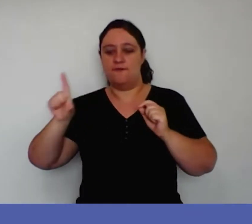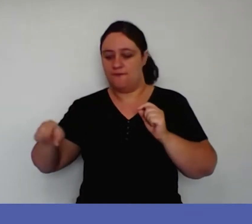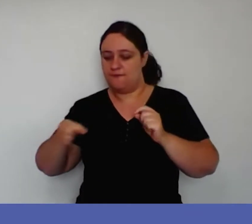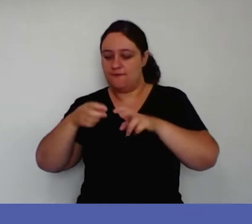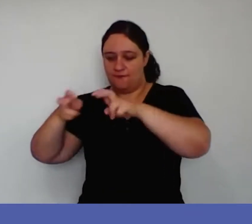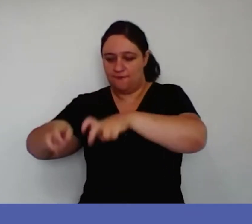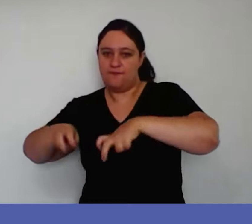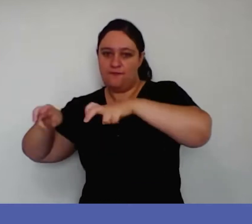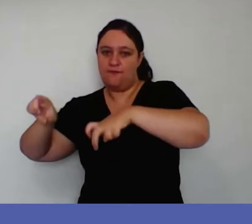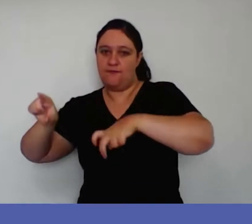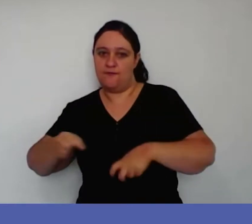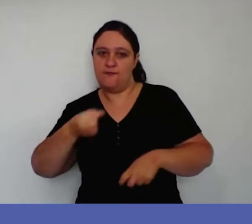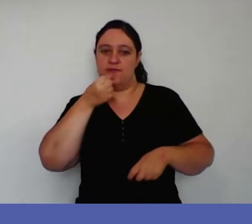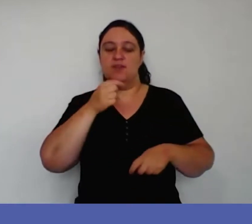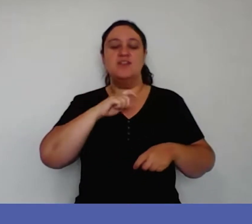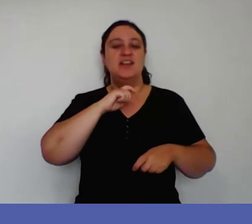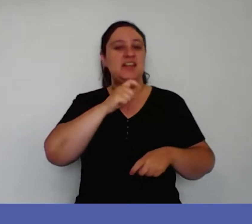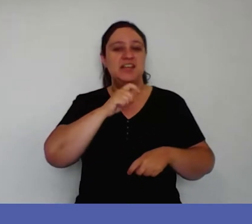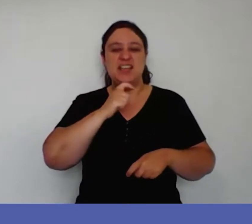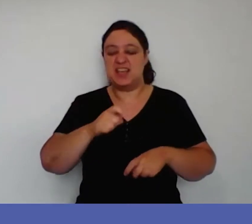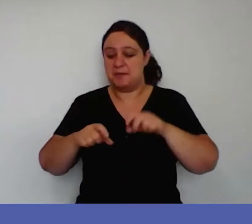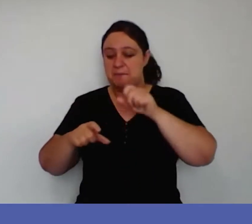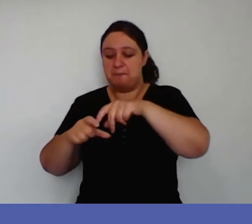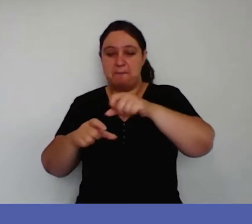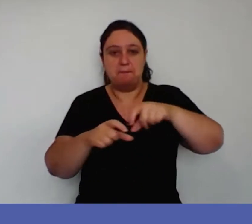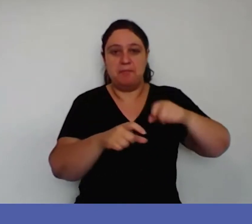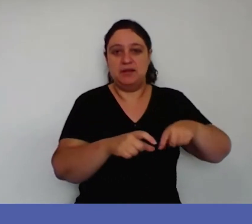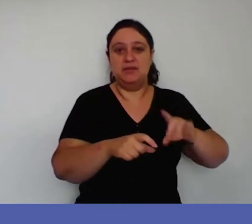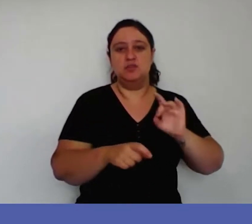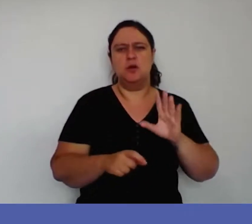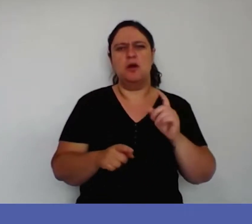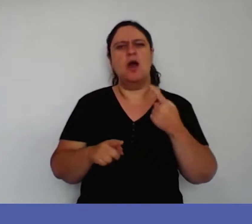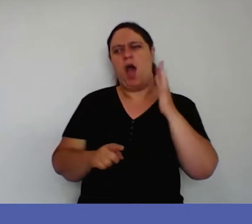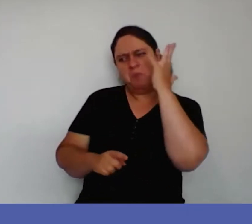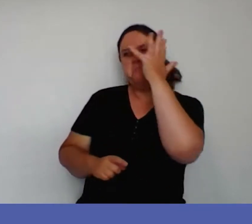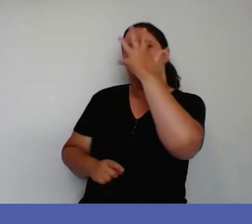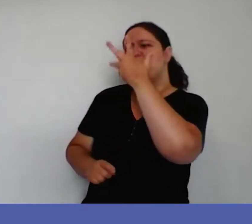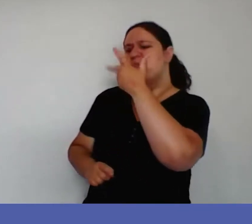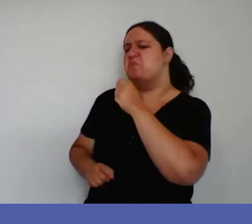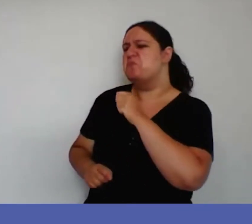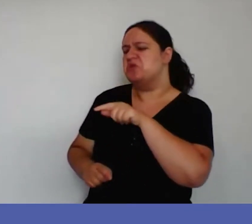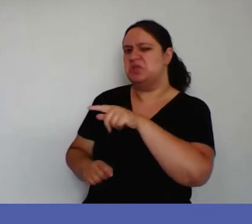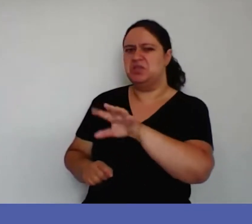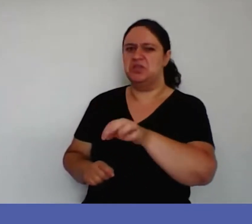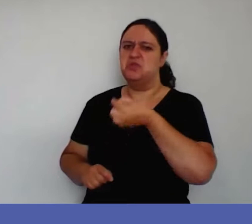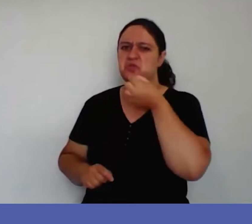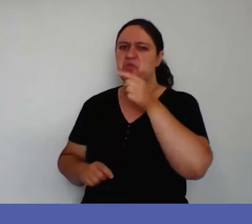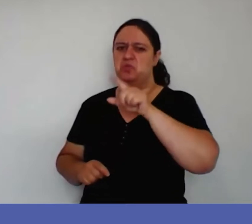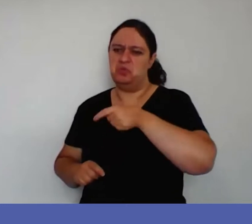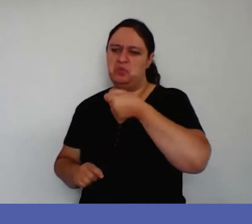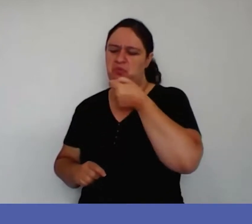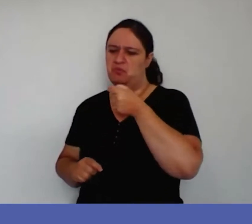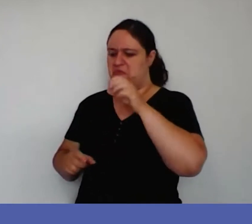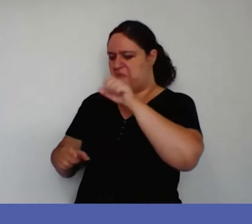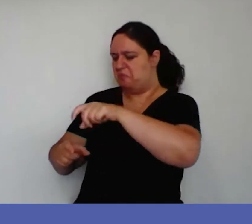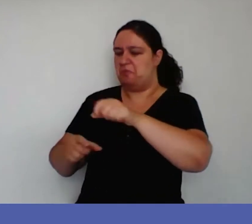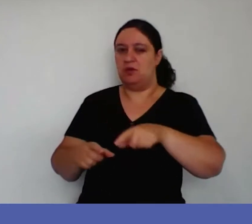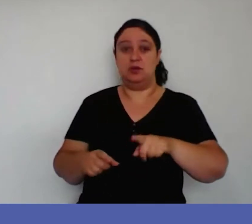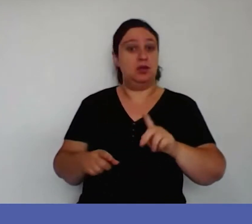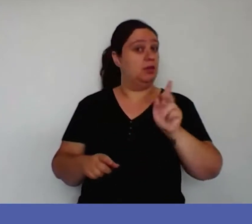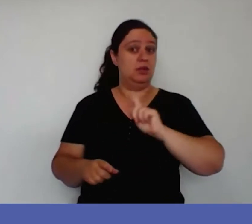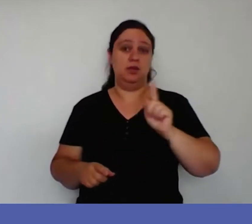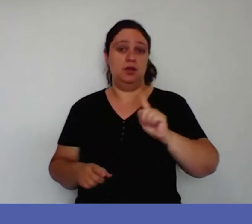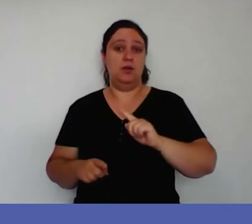uma vinha meramente para estética, para paisagismo, né? Todos que plantam a vinha esperam